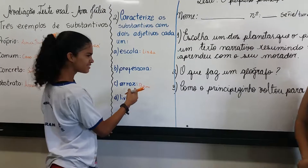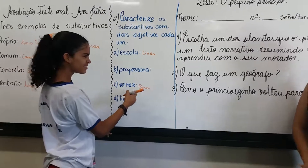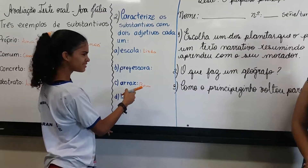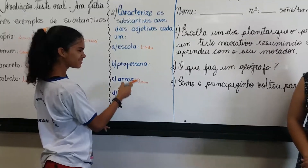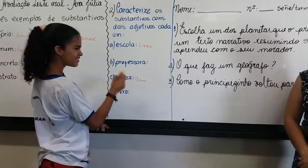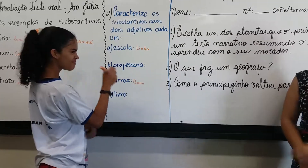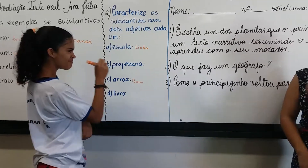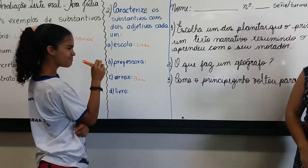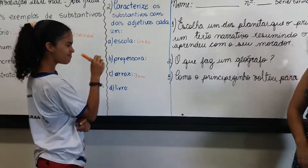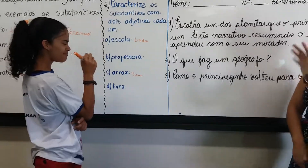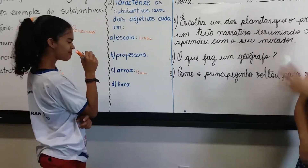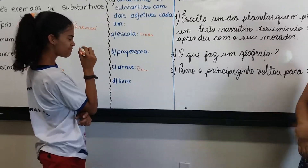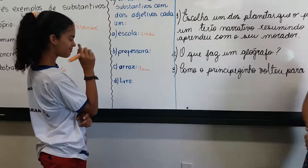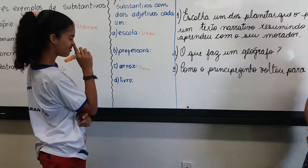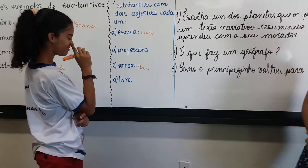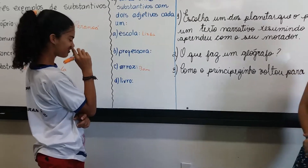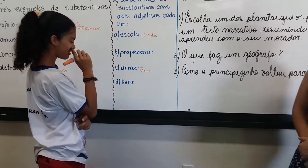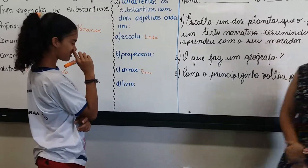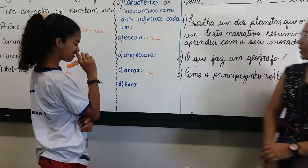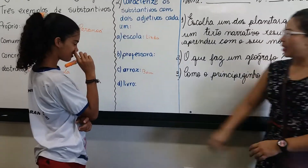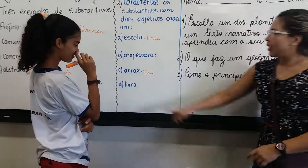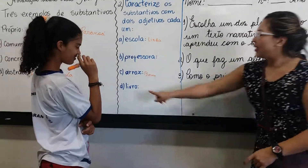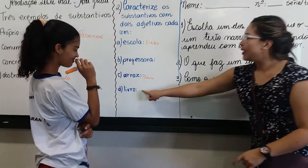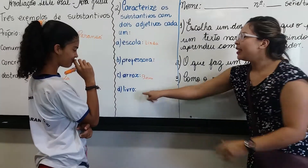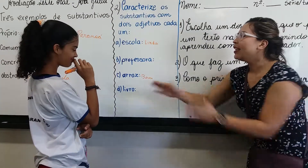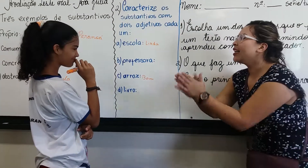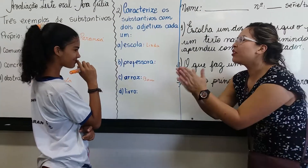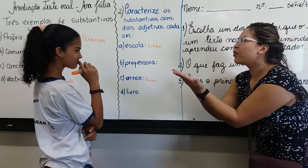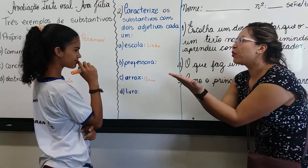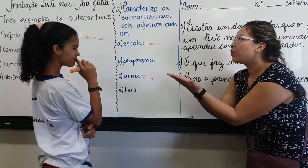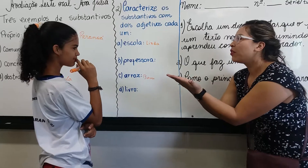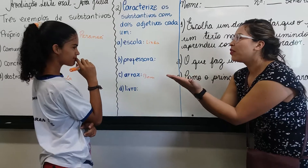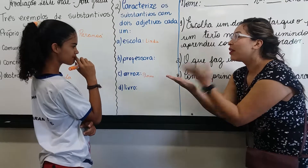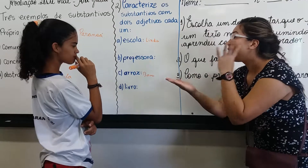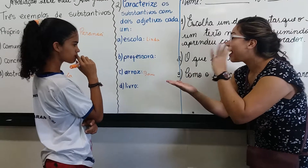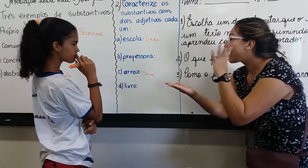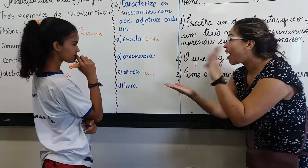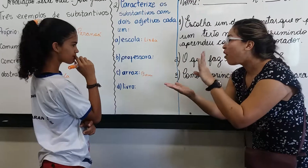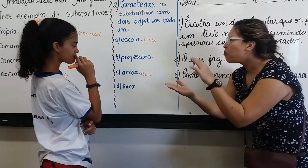Ó, oh, bom, ótimo. Livro.